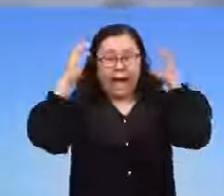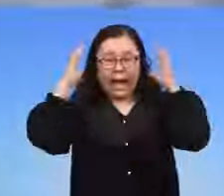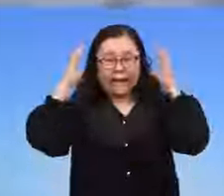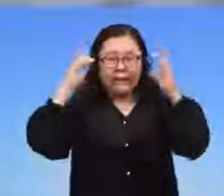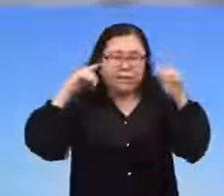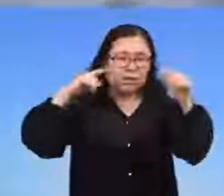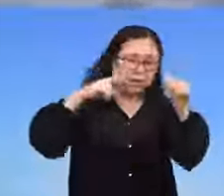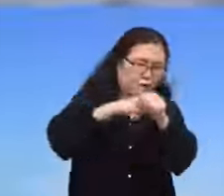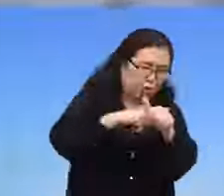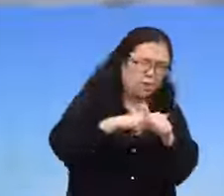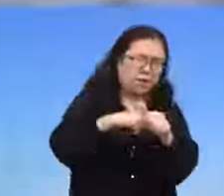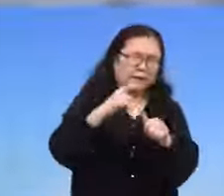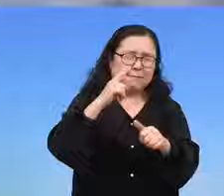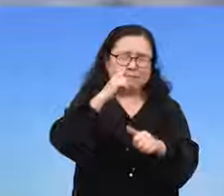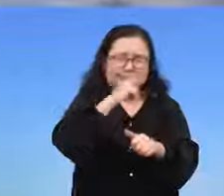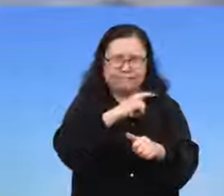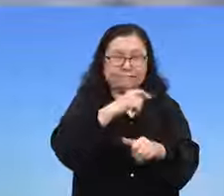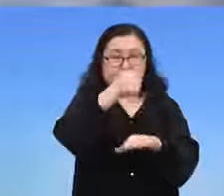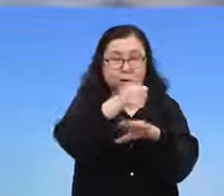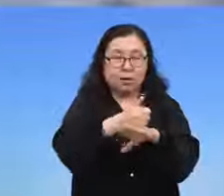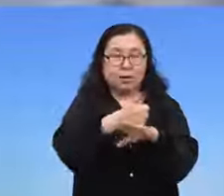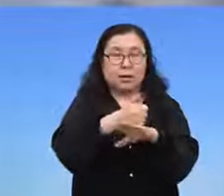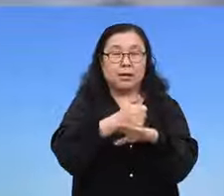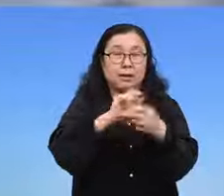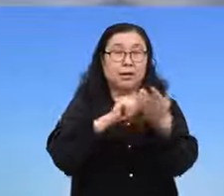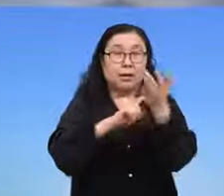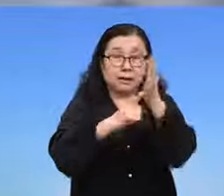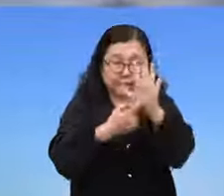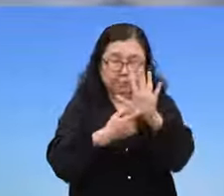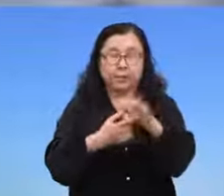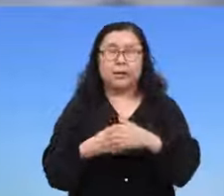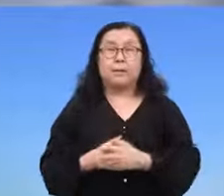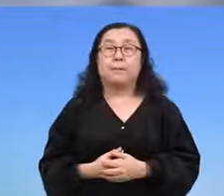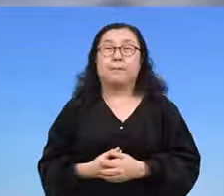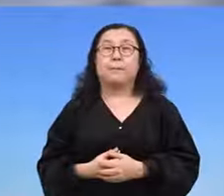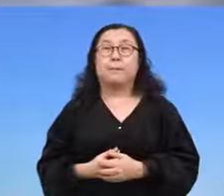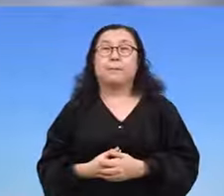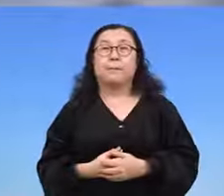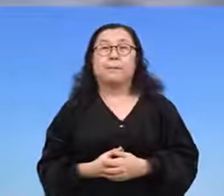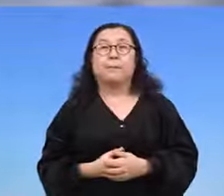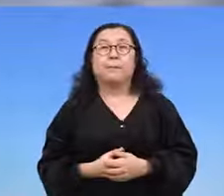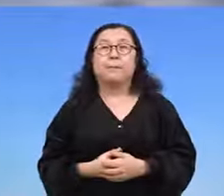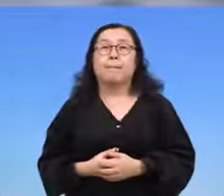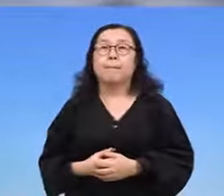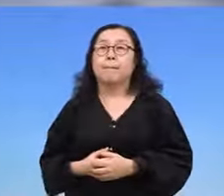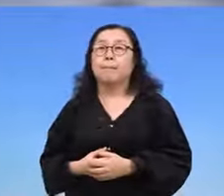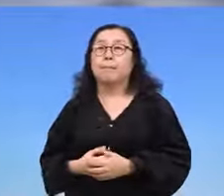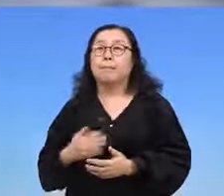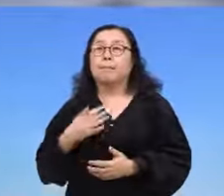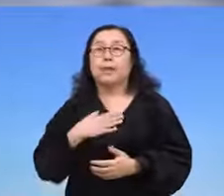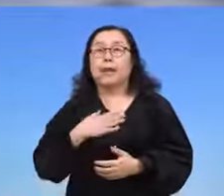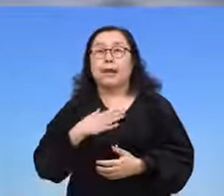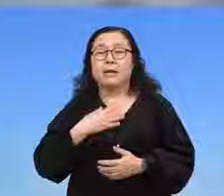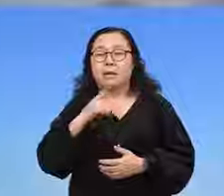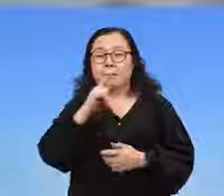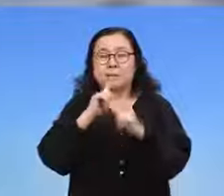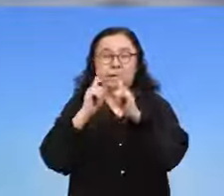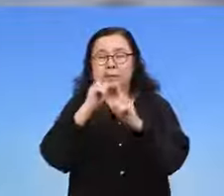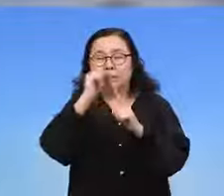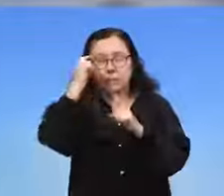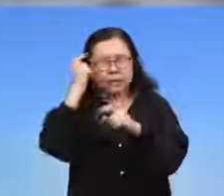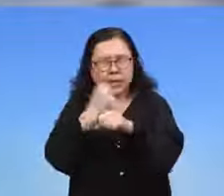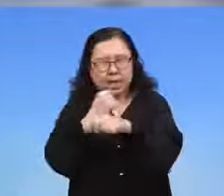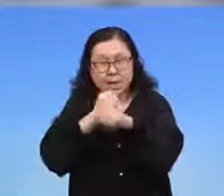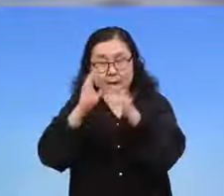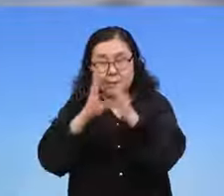결과로 치닫는 게 다 이런 문제 아니겠습니까? 저는 이 말씀을 묵상하면서 하나님 일만수도 파송 운동을 추진하는